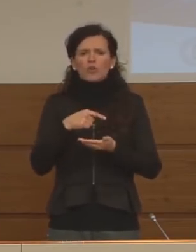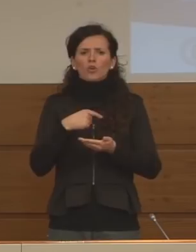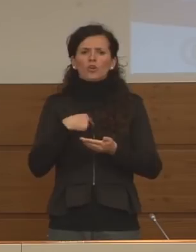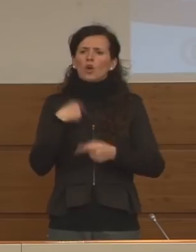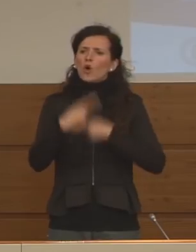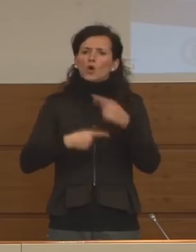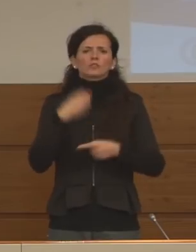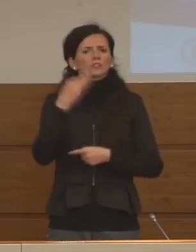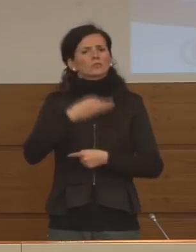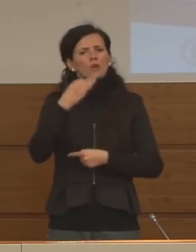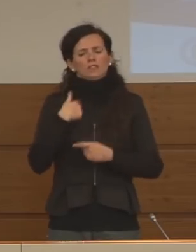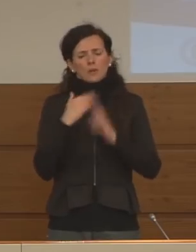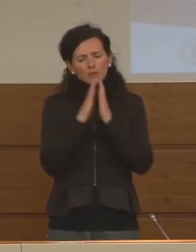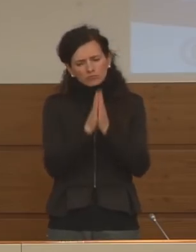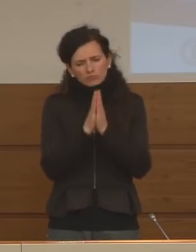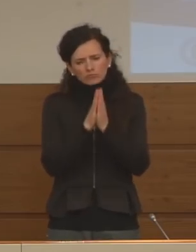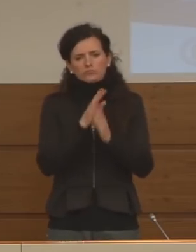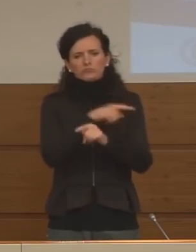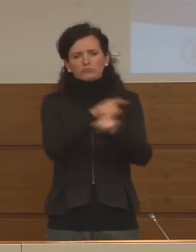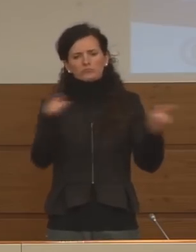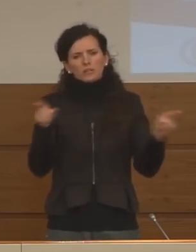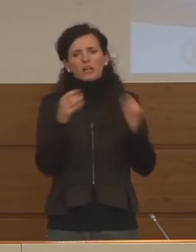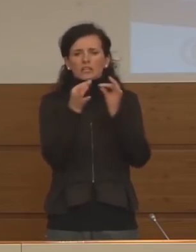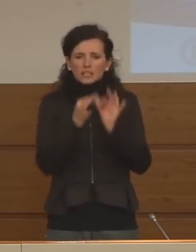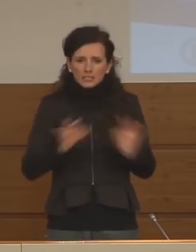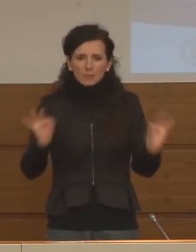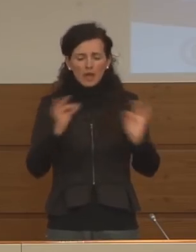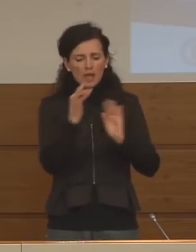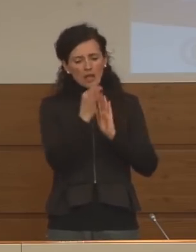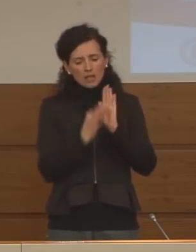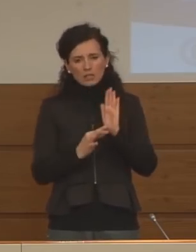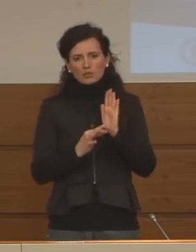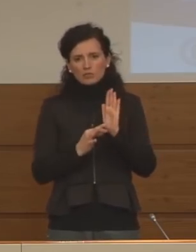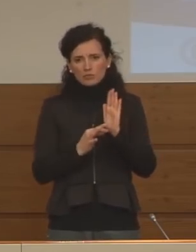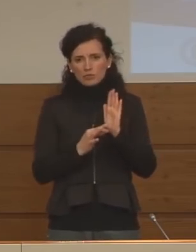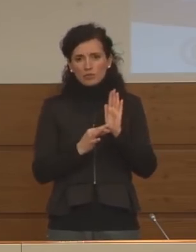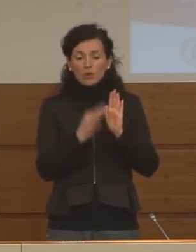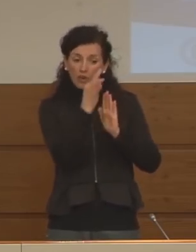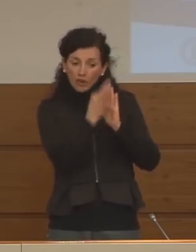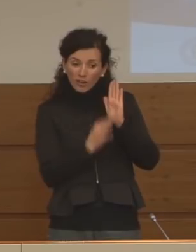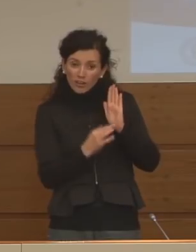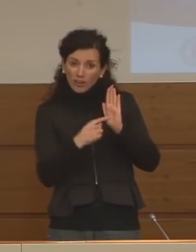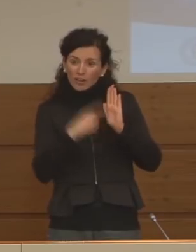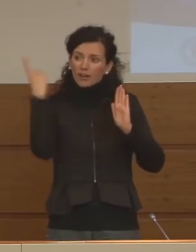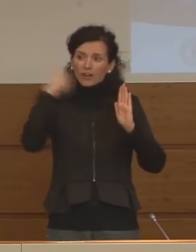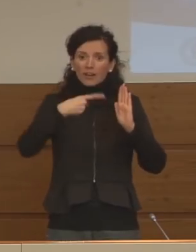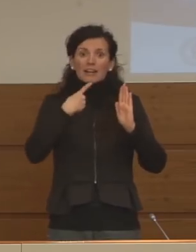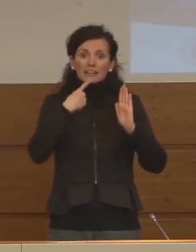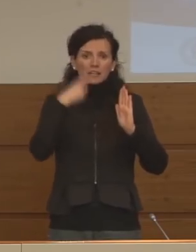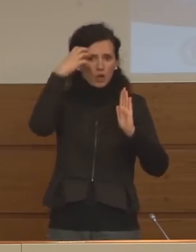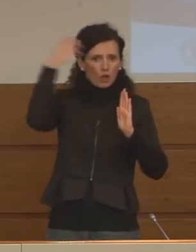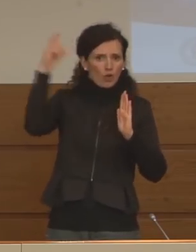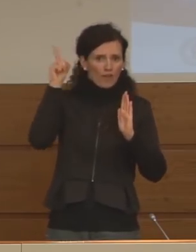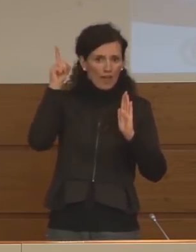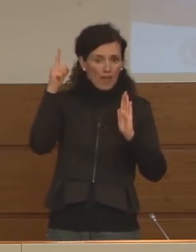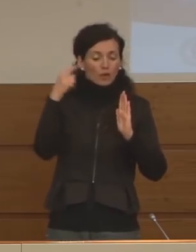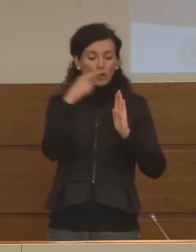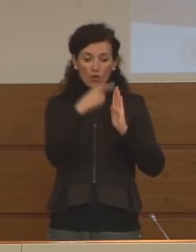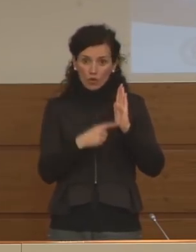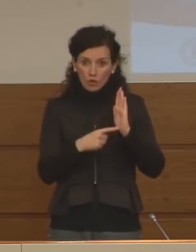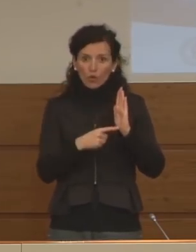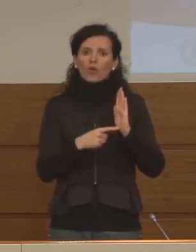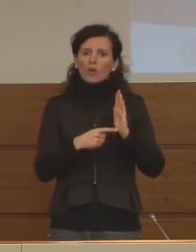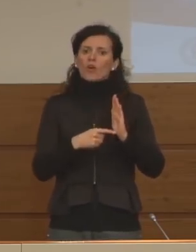affinché rispettino le misure che il governo ha messo progressivamente in